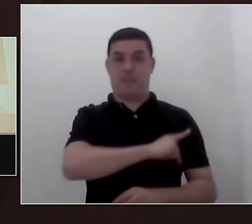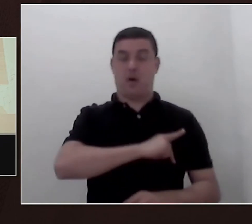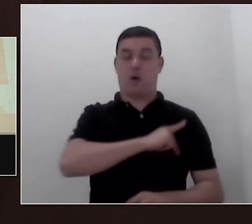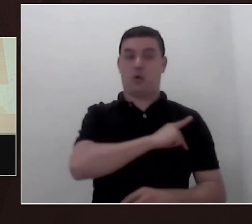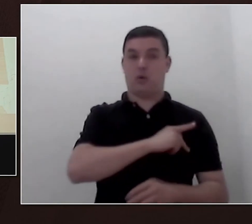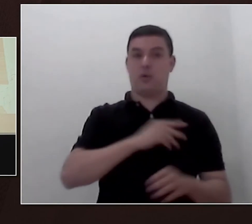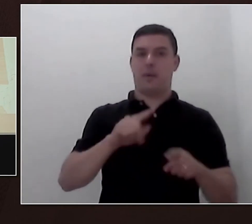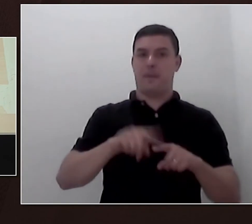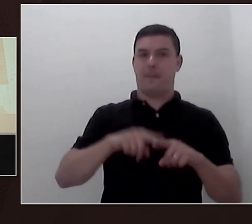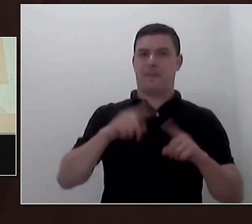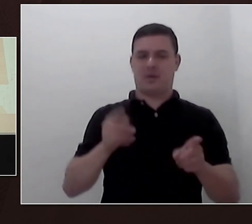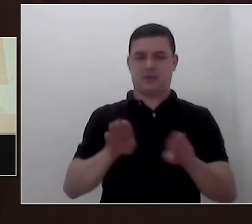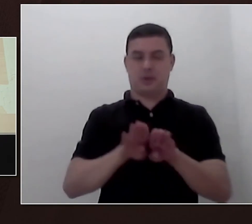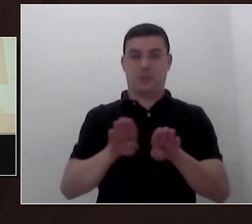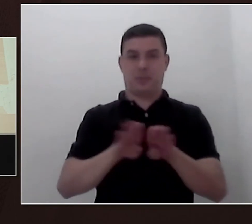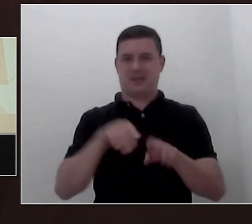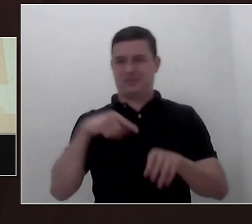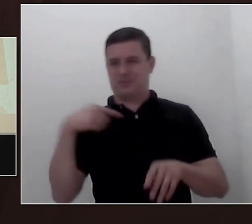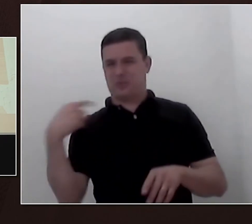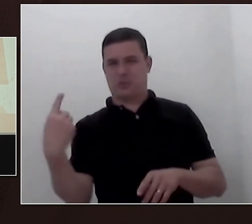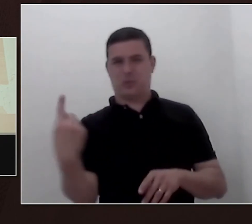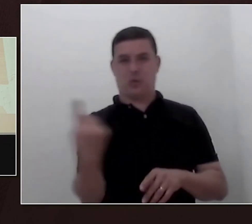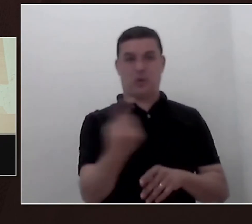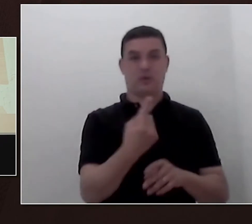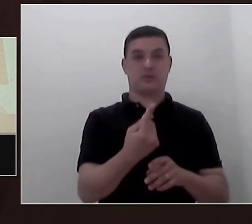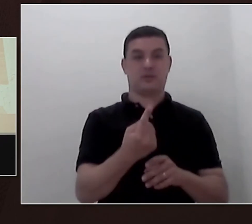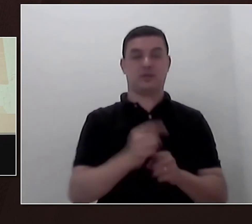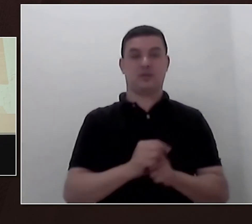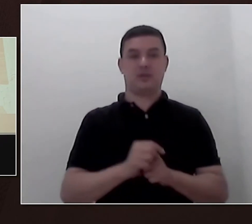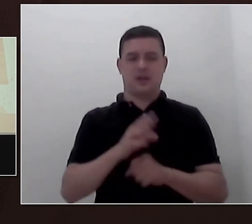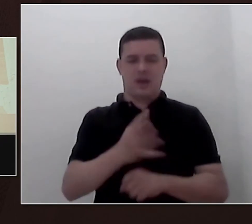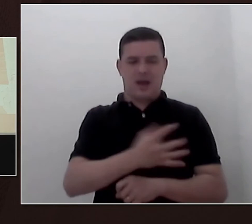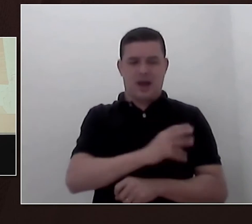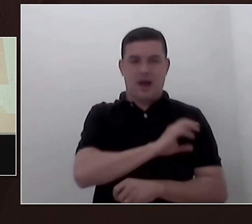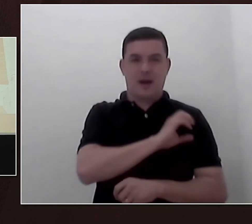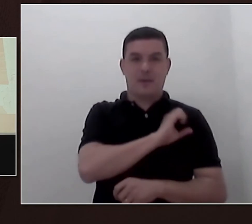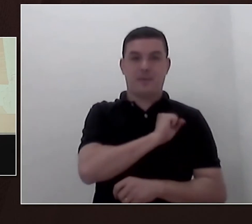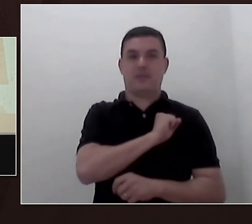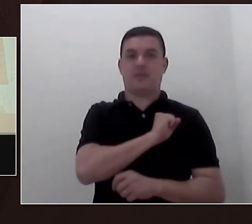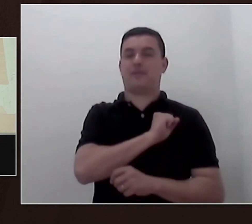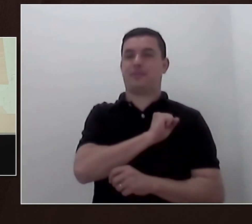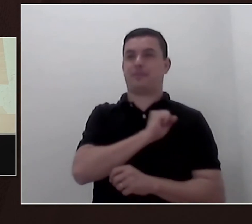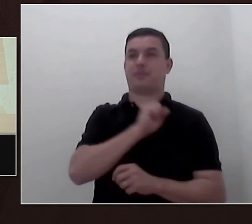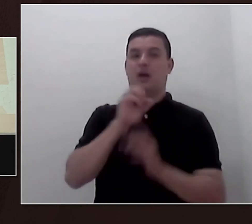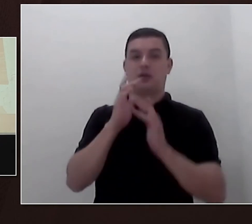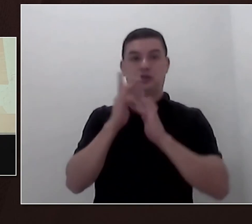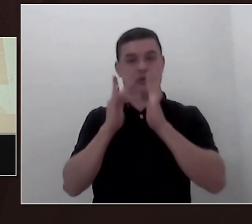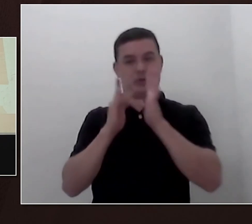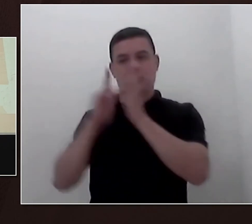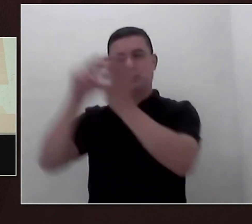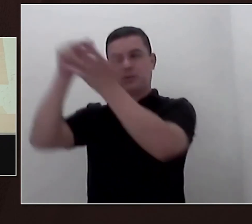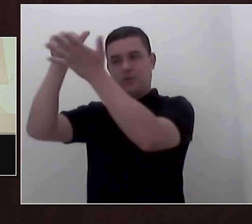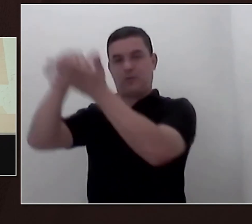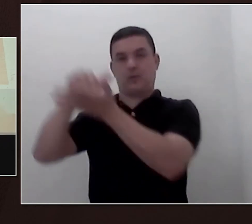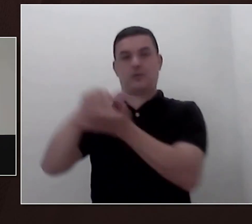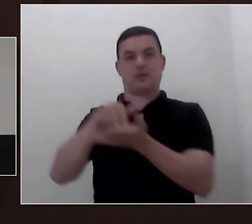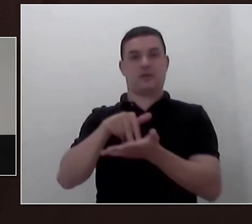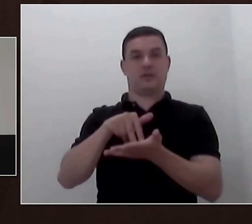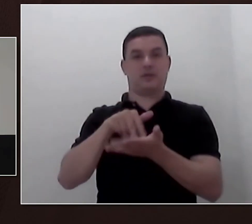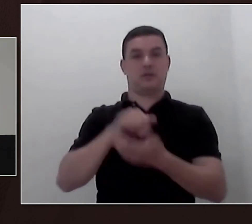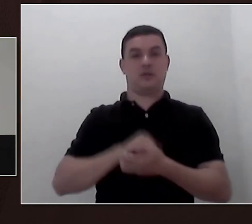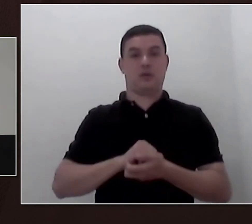sua vinda. Então, amar a vinda do Senhor, irmãos, faz parte do estado de um